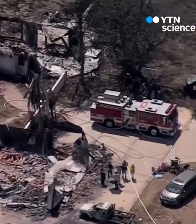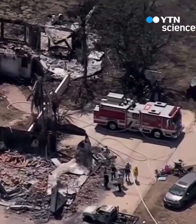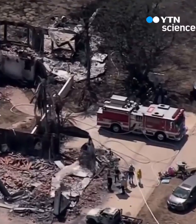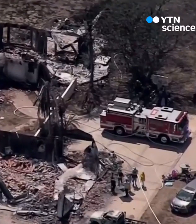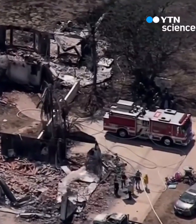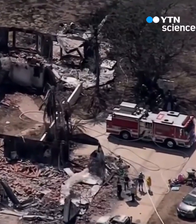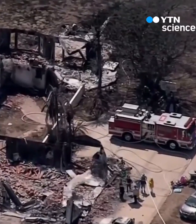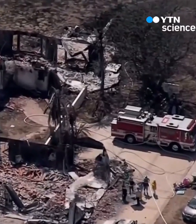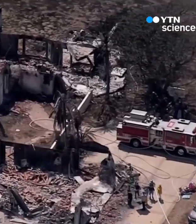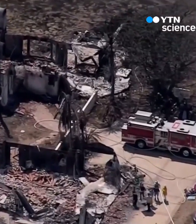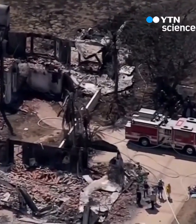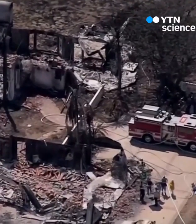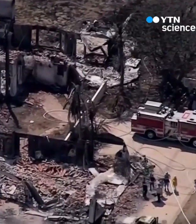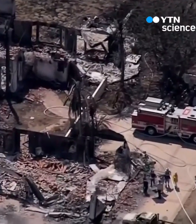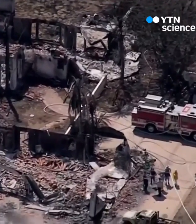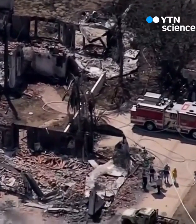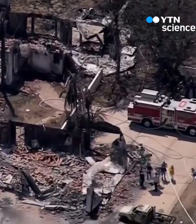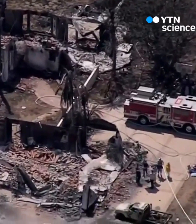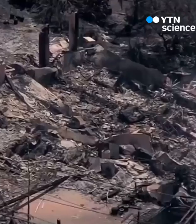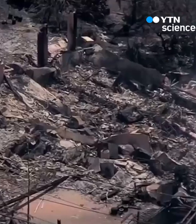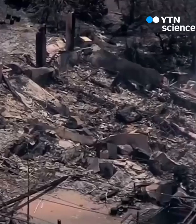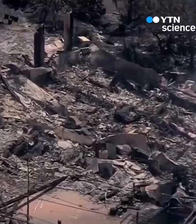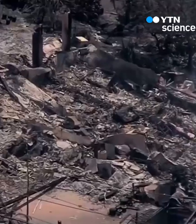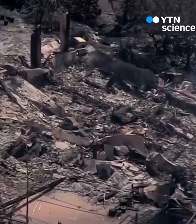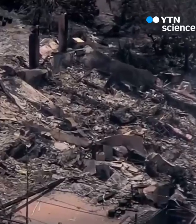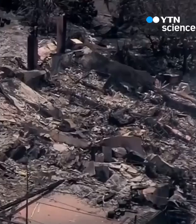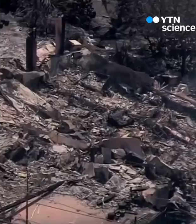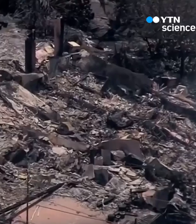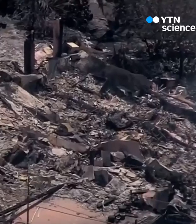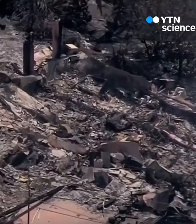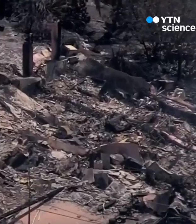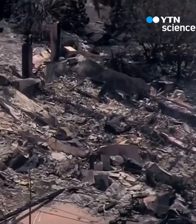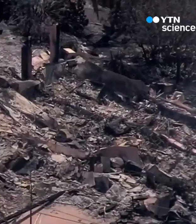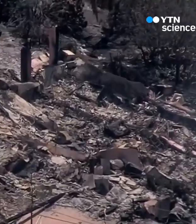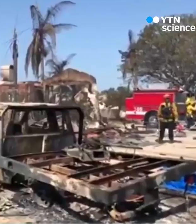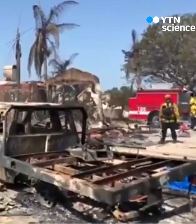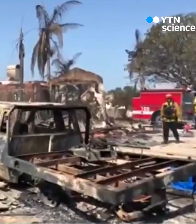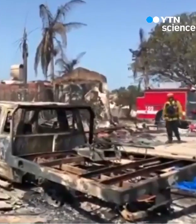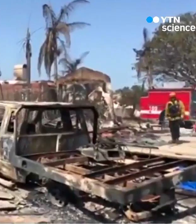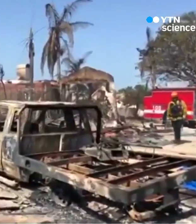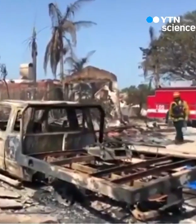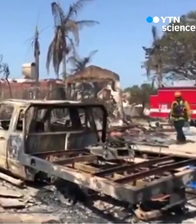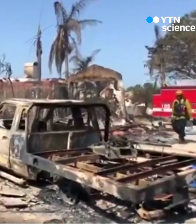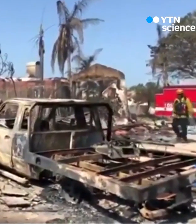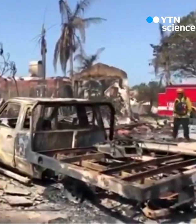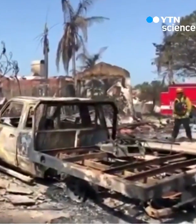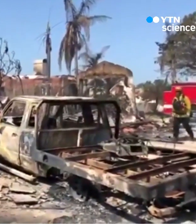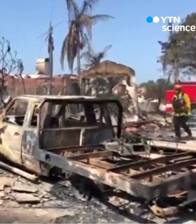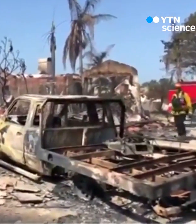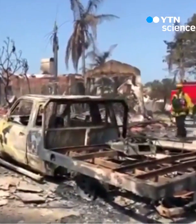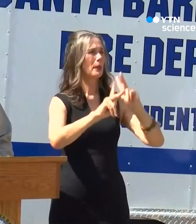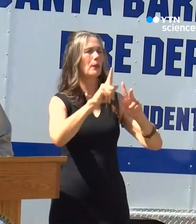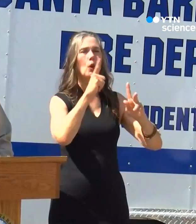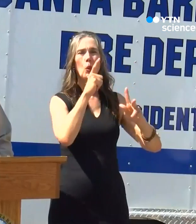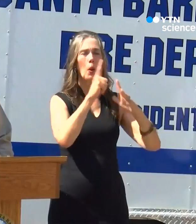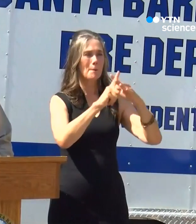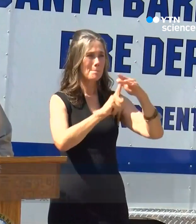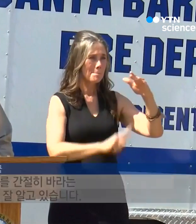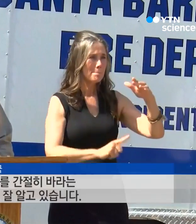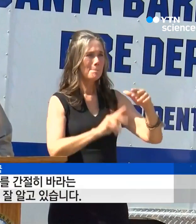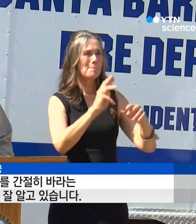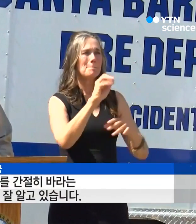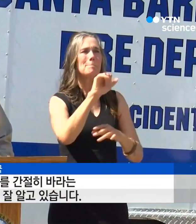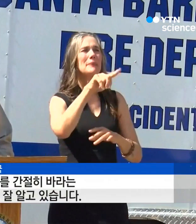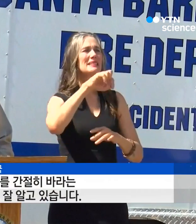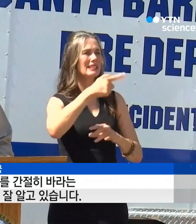이미 수십 채의 건물이 탔고 3천 2백여 명이 대피해 쓰며 수천 가구의 전기가 끊겼을 니다 우야 수아는